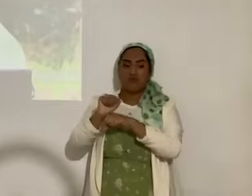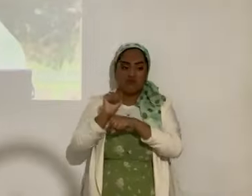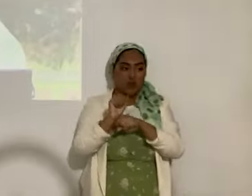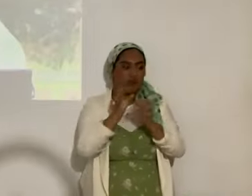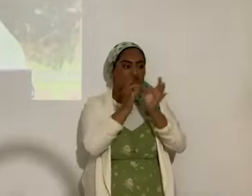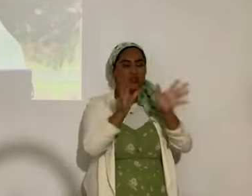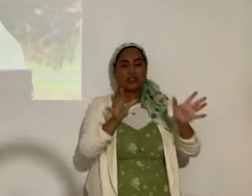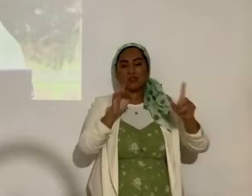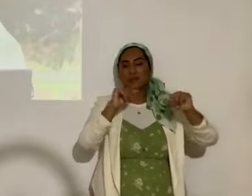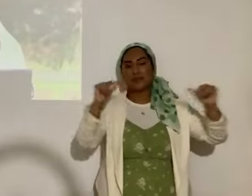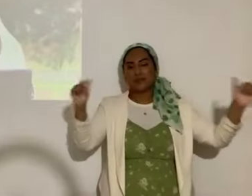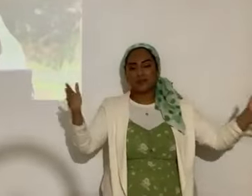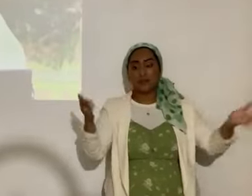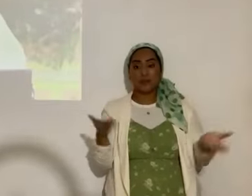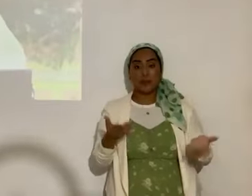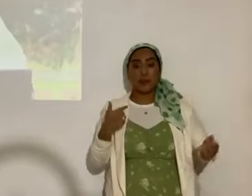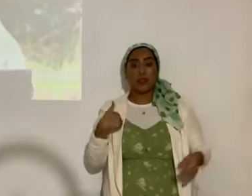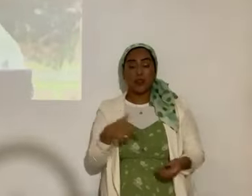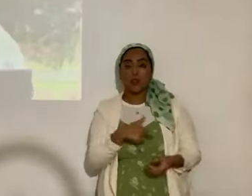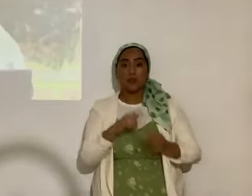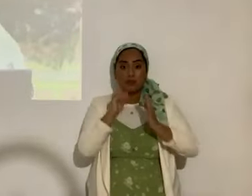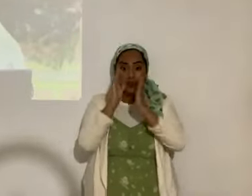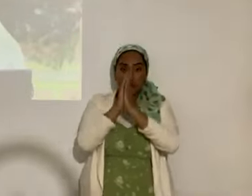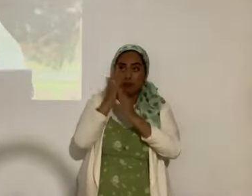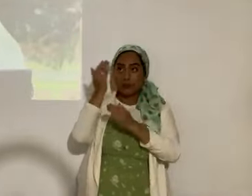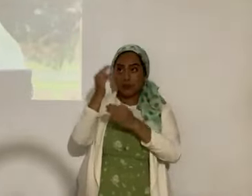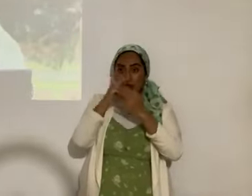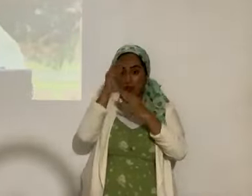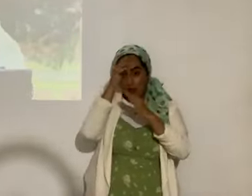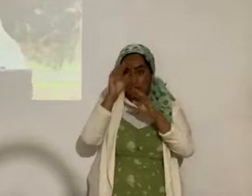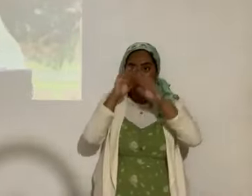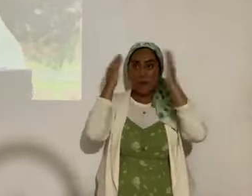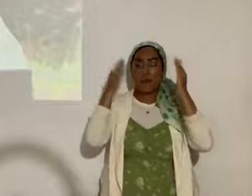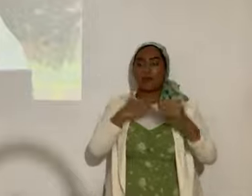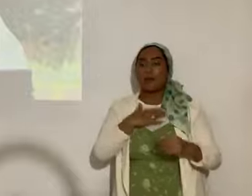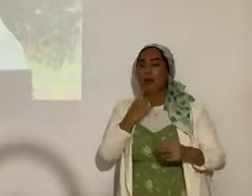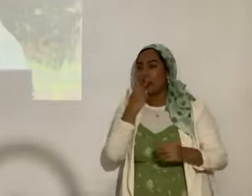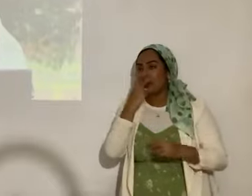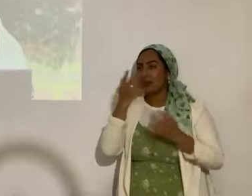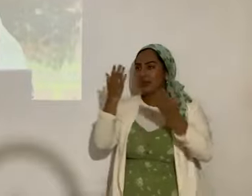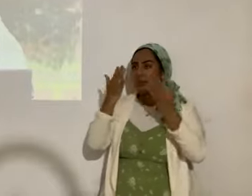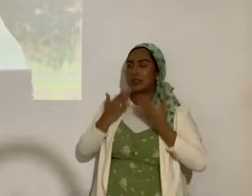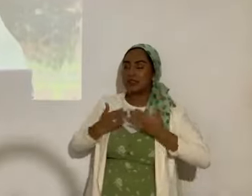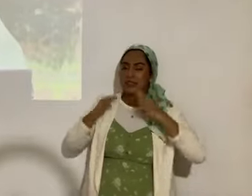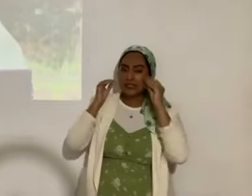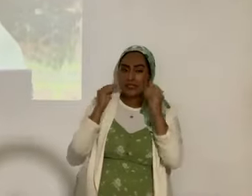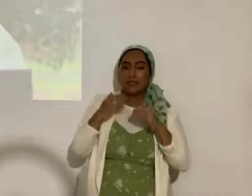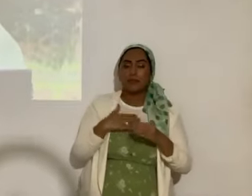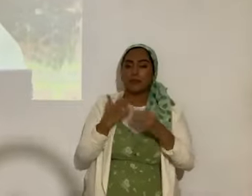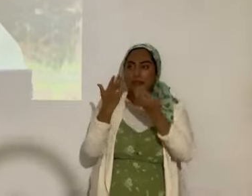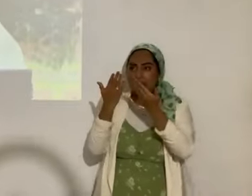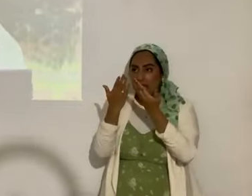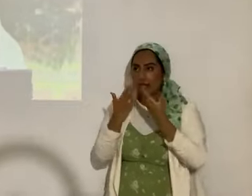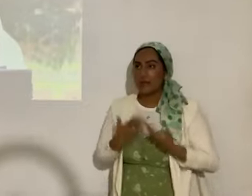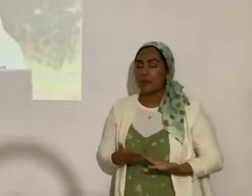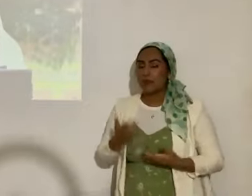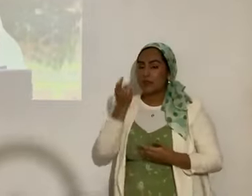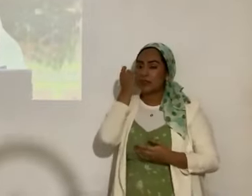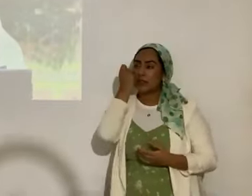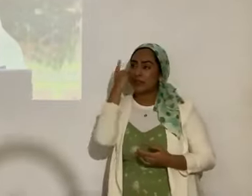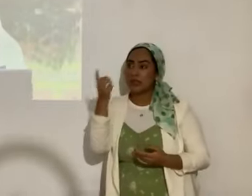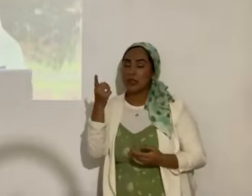las cosas vanas y aquí nosotros vamos a pedirle al eterno Abre mis ojos Enséñame guíame Dame entendimiento